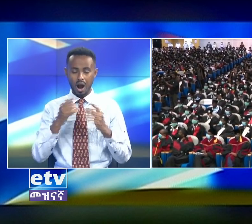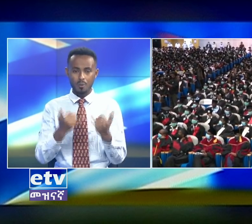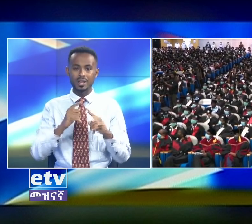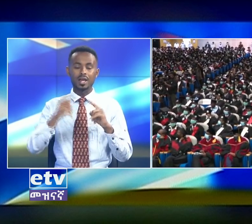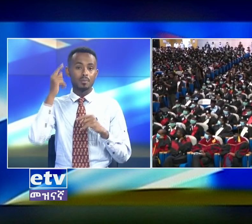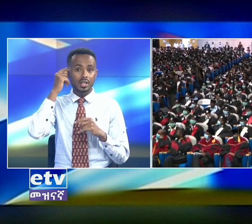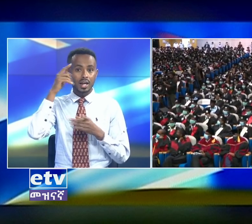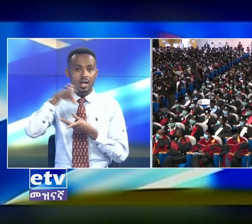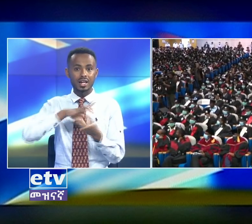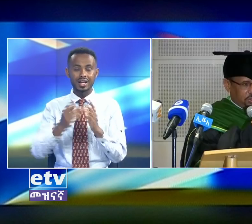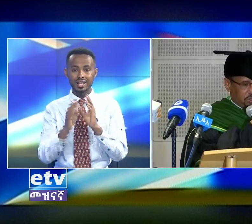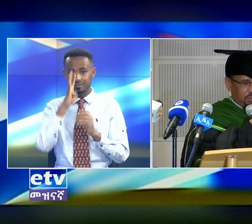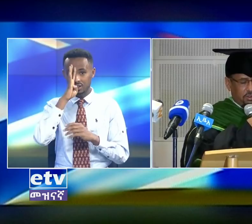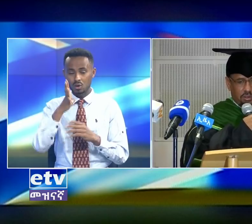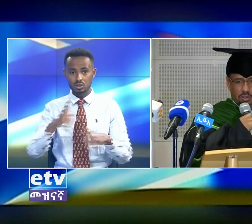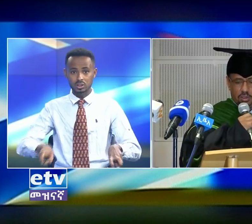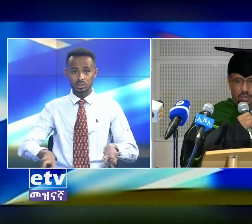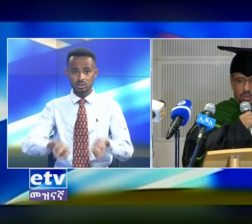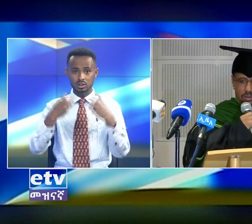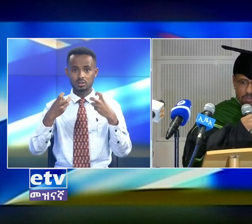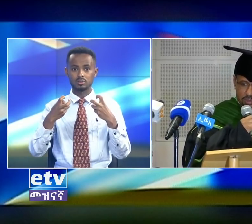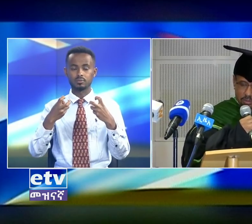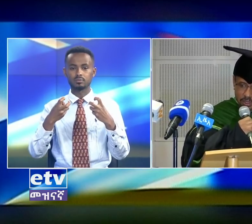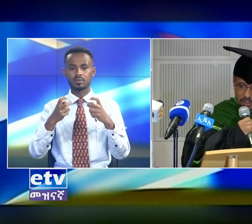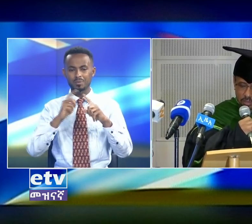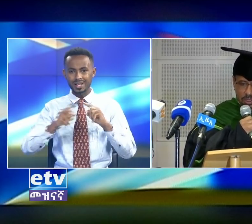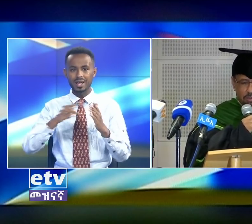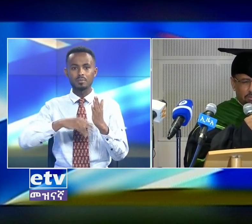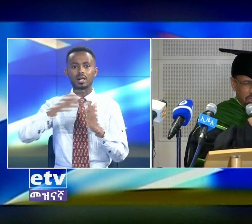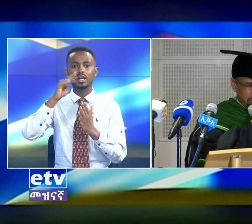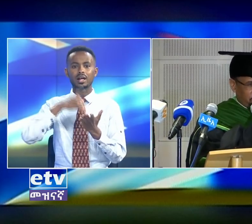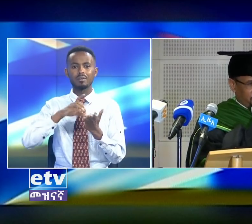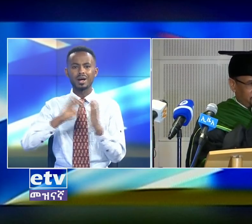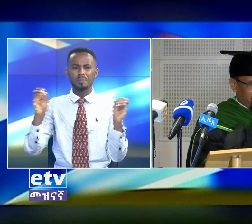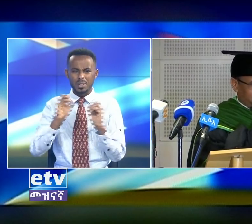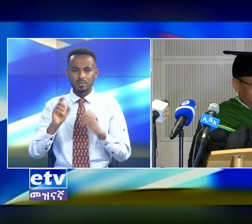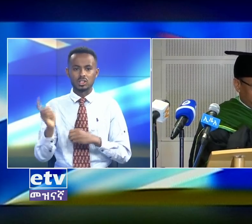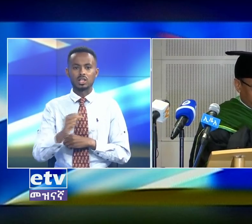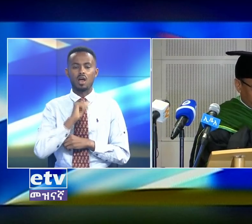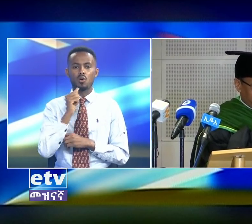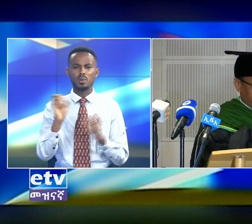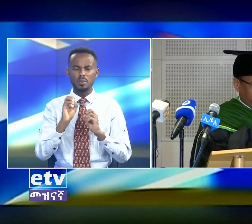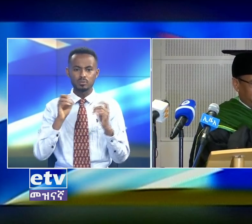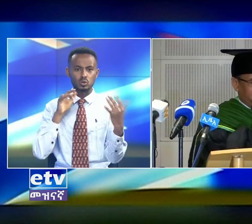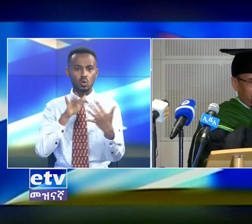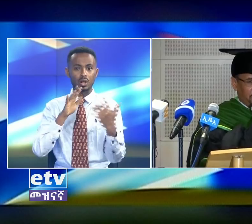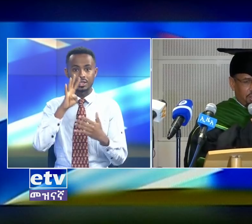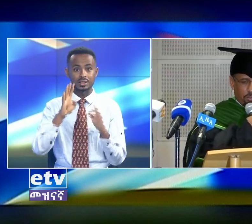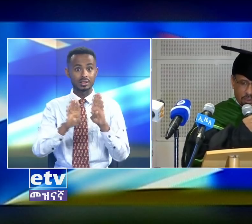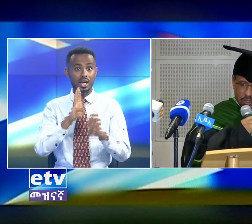ክልል የተፈጠረውን ግጭት በተለይ መቀሌ ከተማ ምንም ሳይሆን ምንም ጦርነት